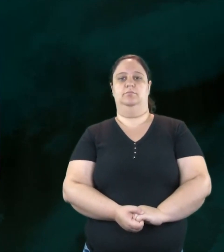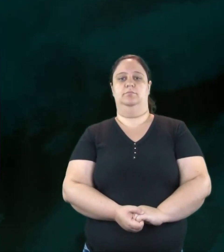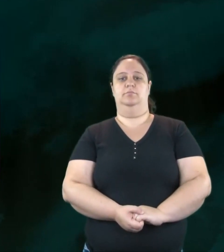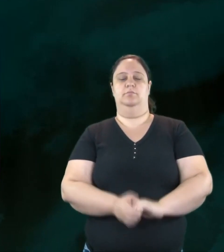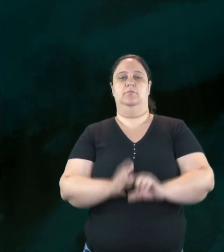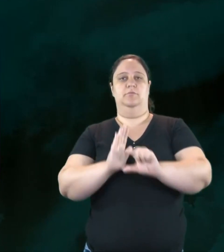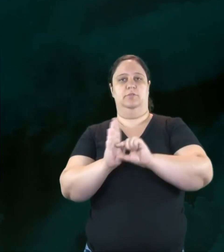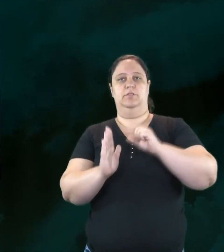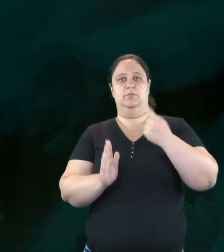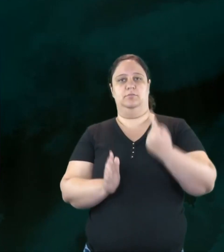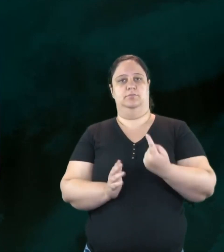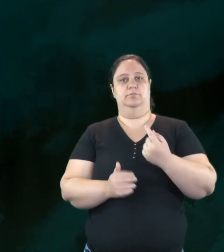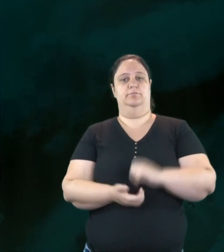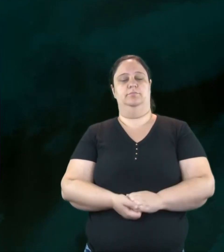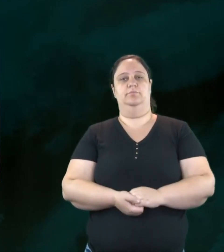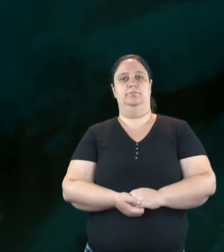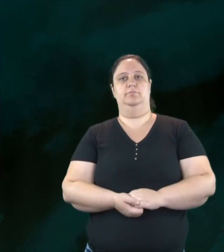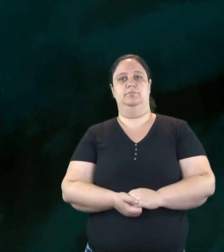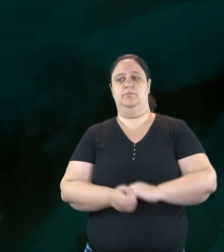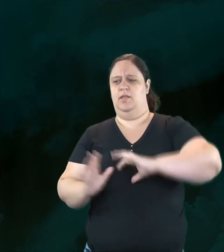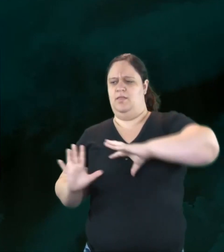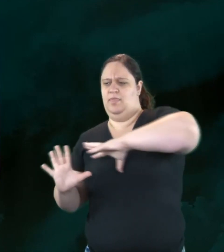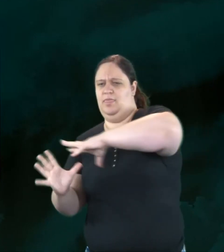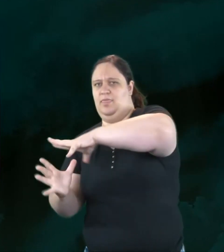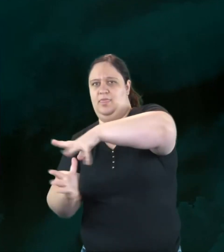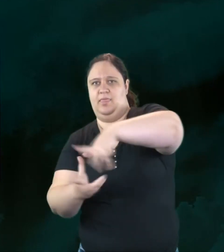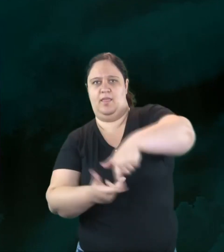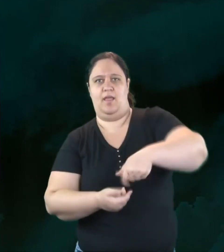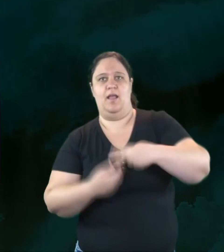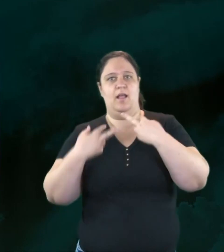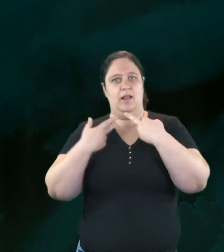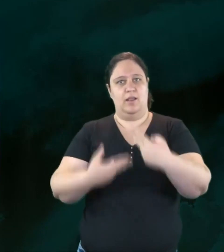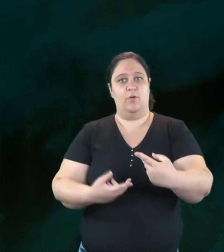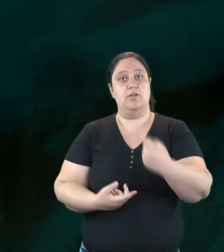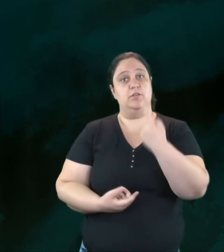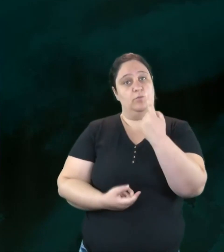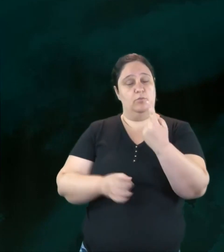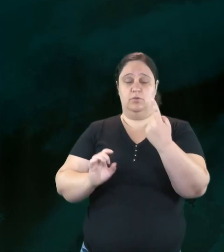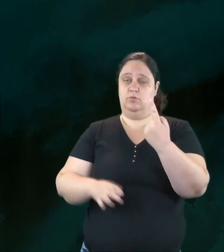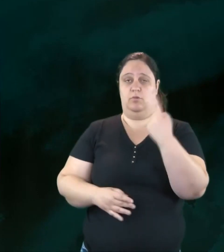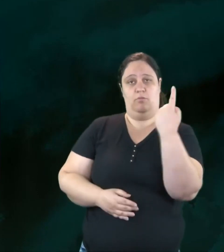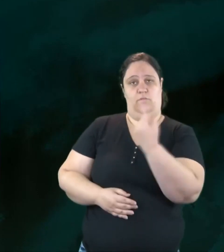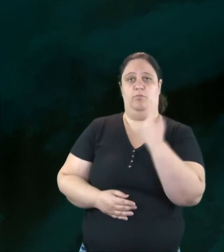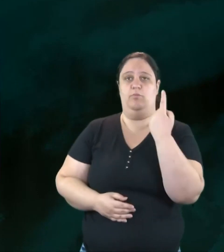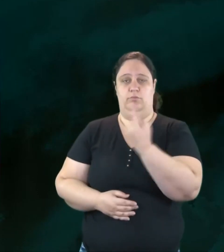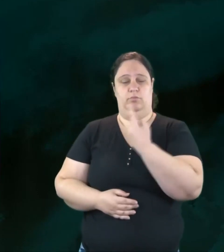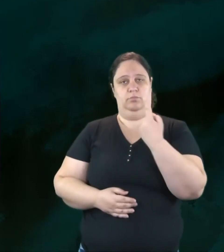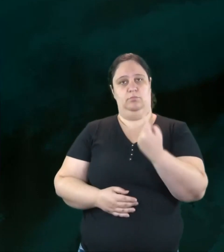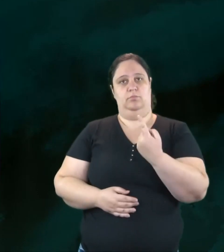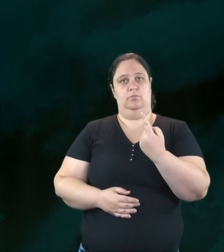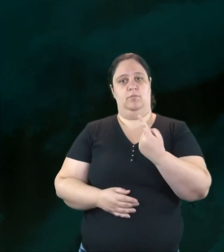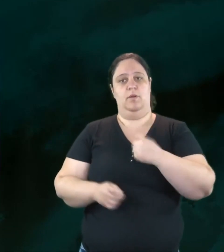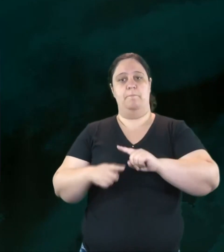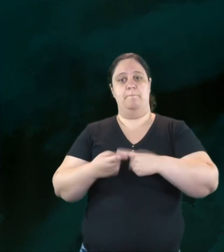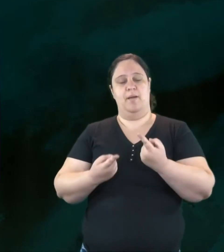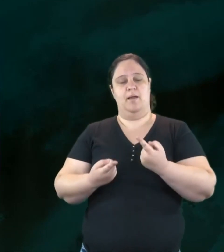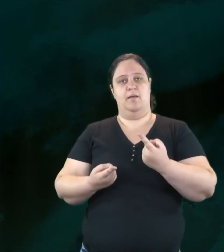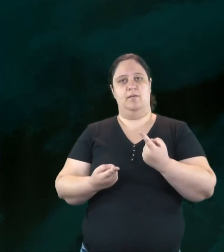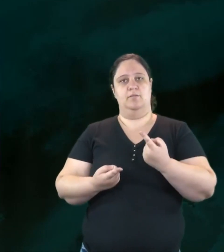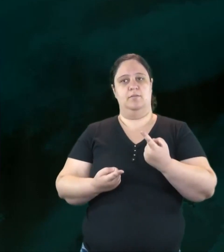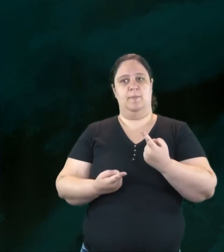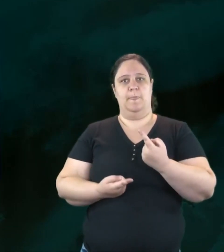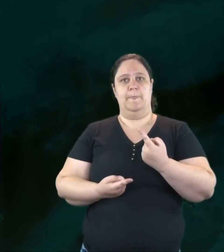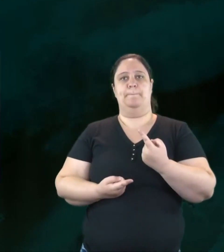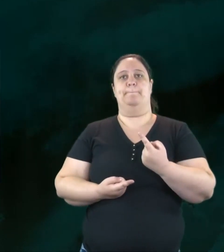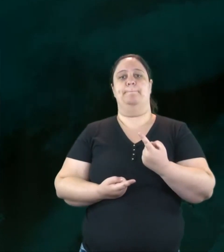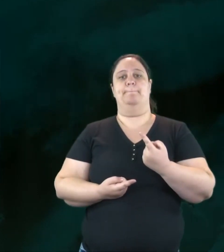Versículo 1, ora, em toda a terra havia apenas uma linguagem e uma só maneira de falar. Sucedeu que, partindo eles do Oriente, deram